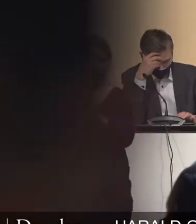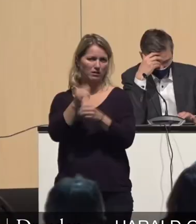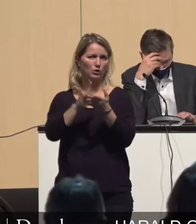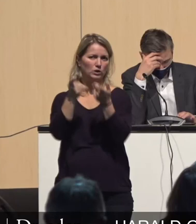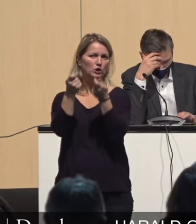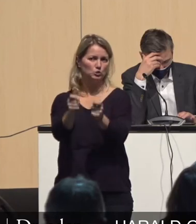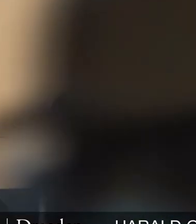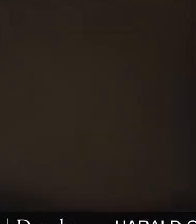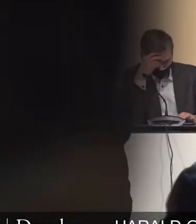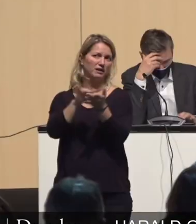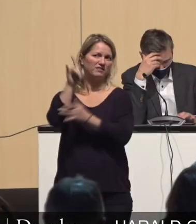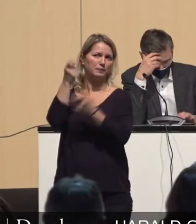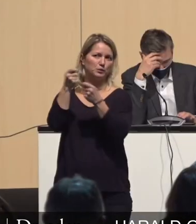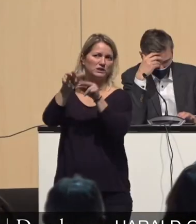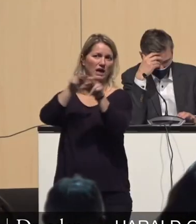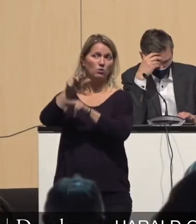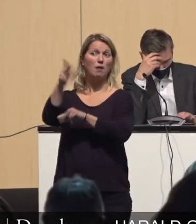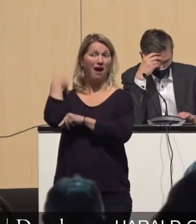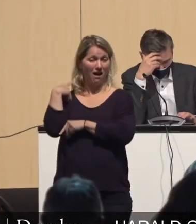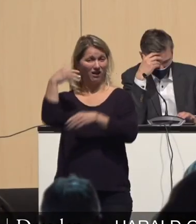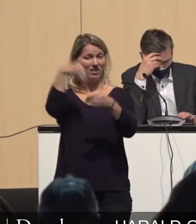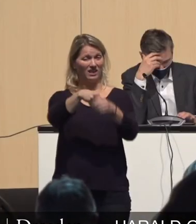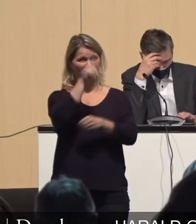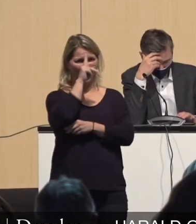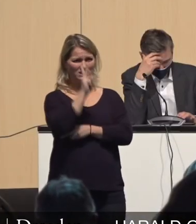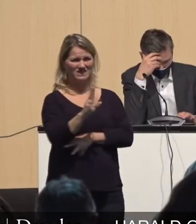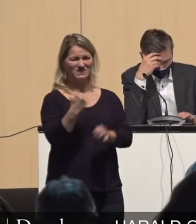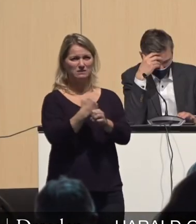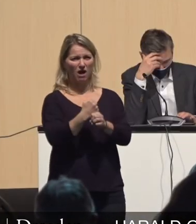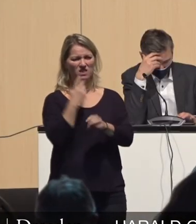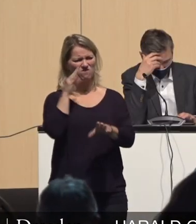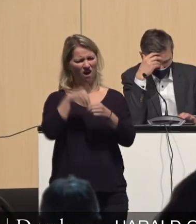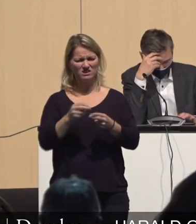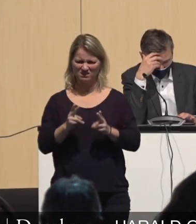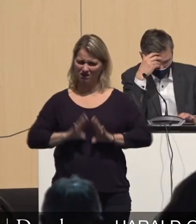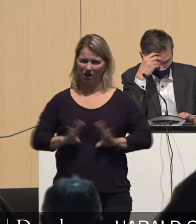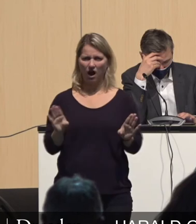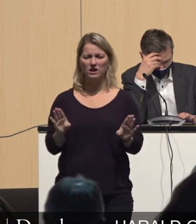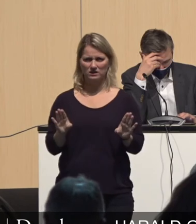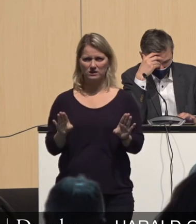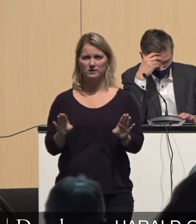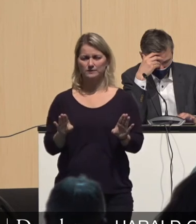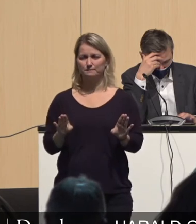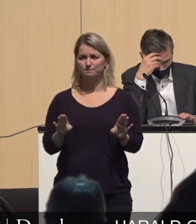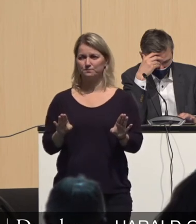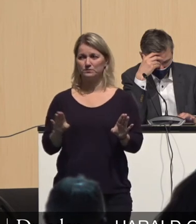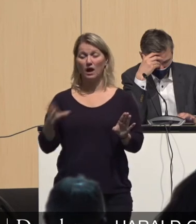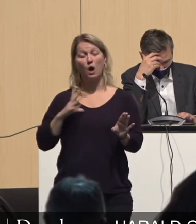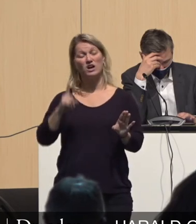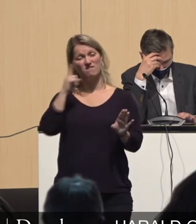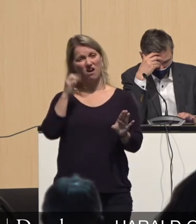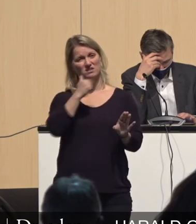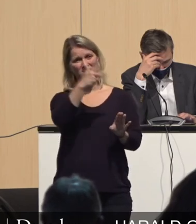aufgrund der Bundesregierung. Aber die Leute wussten, was sie taten. Da gab es eine absolute Sicherheit. Und ich bin mir sicher, die Unternehmer,